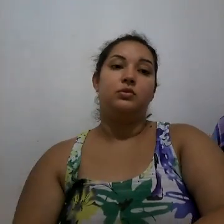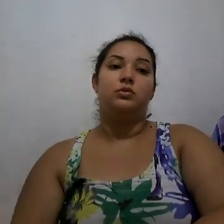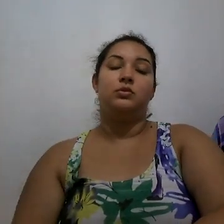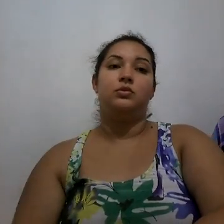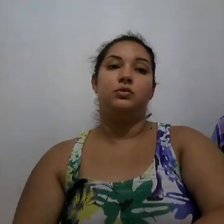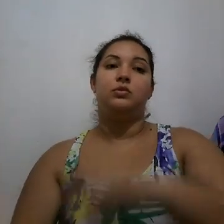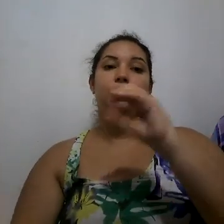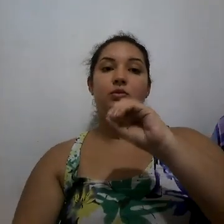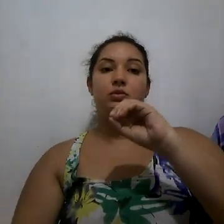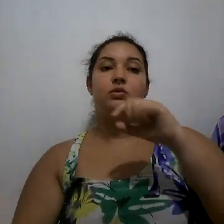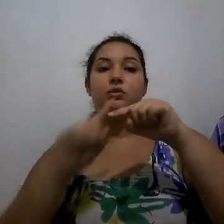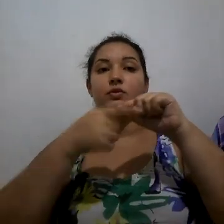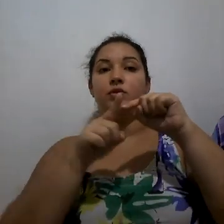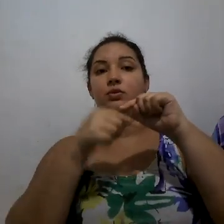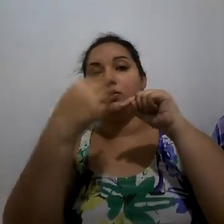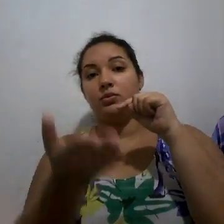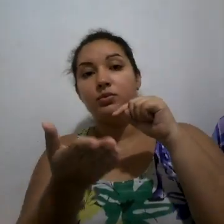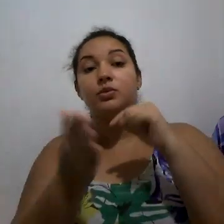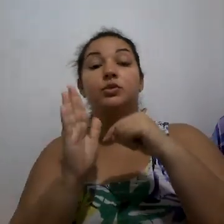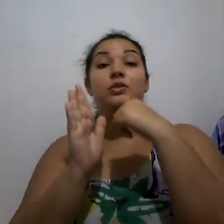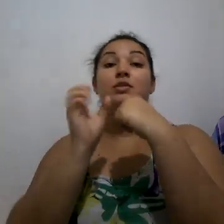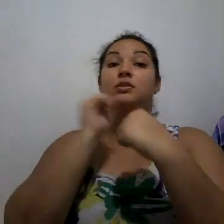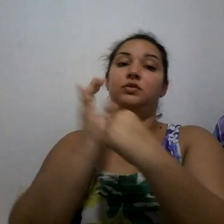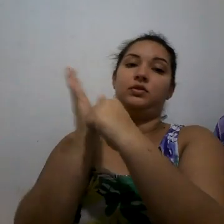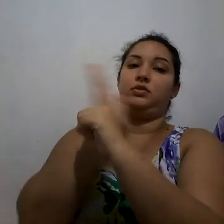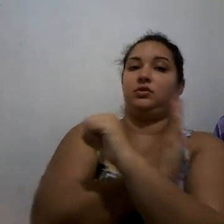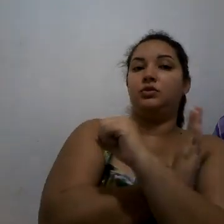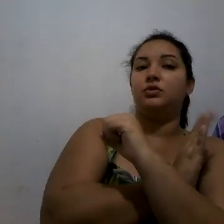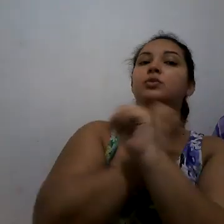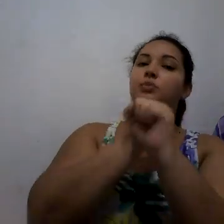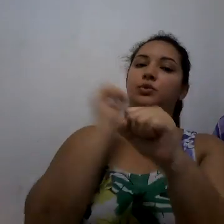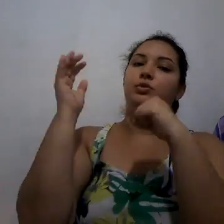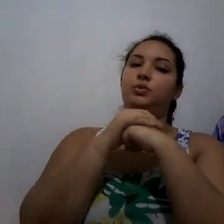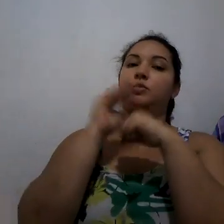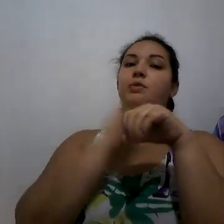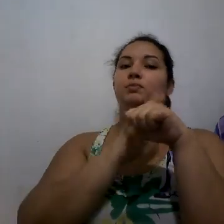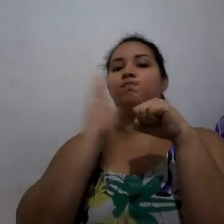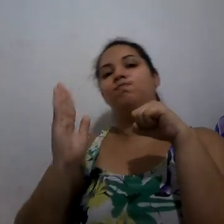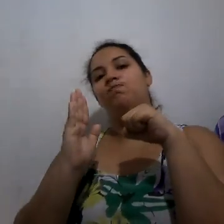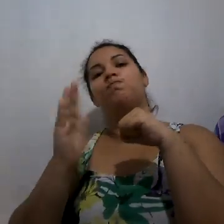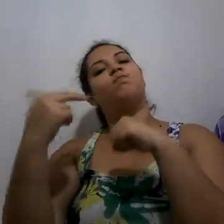da vírgula. Se fosse anterior aqui, a gente poderia estar omitindo, mas o depois, ele é